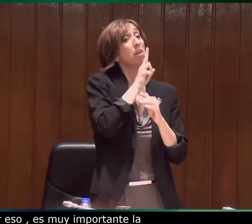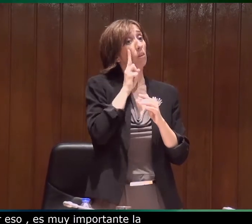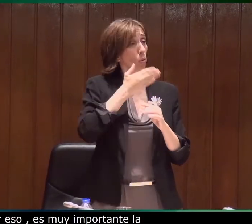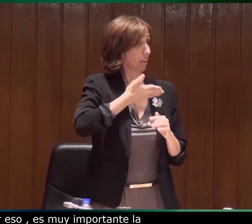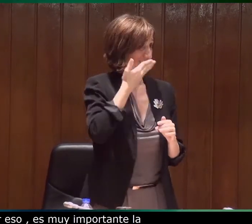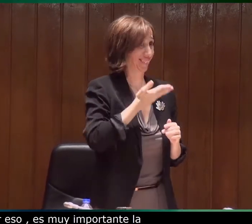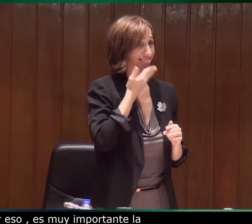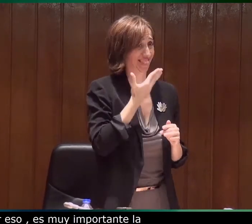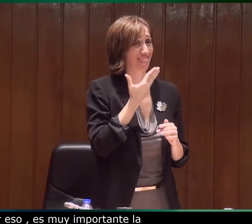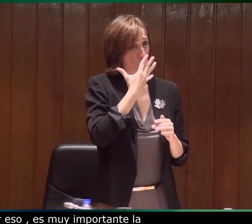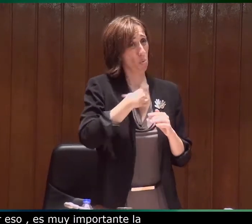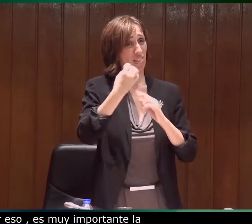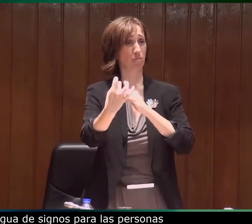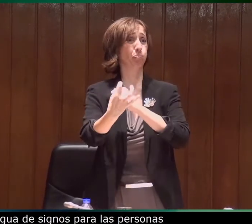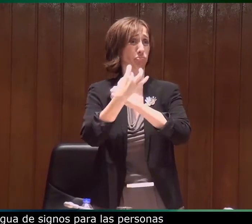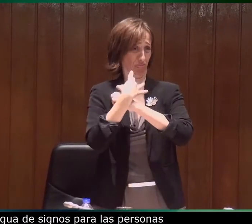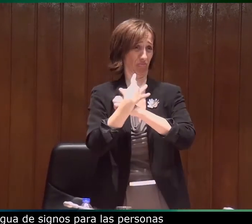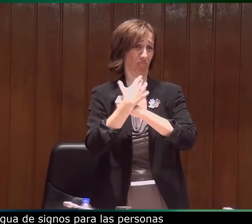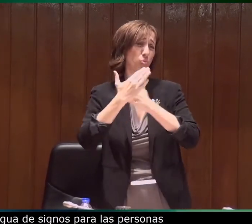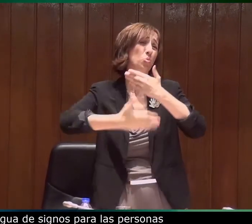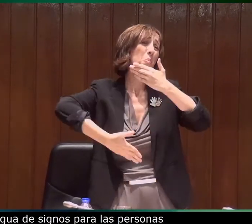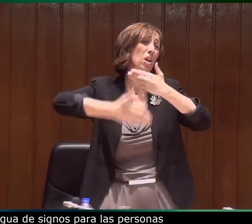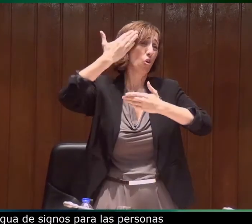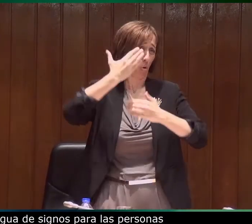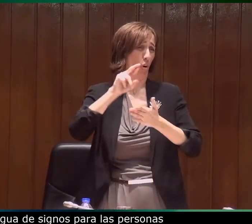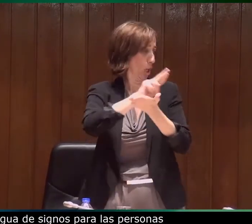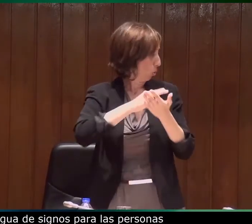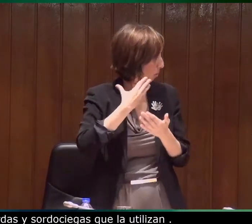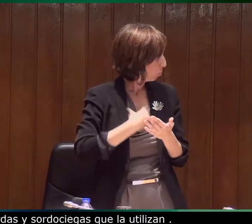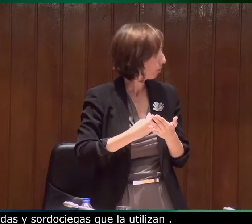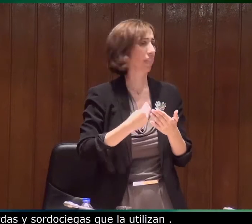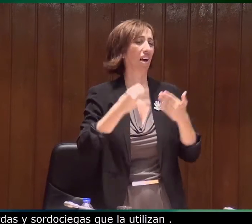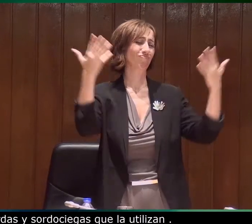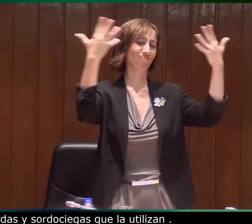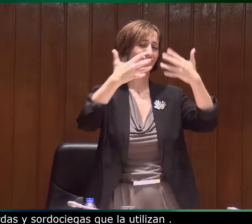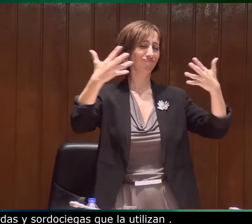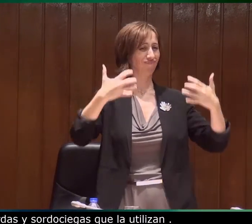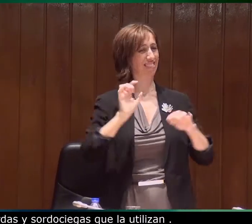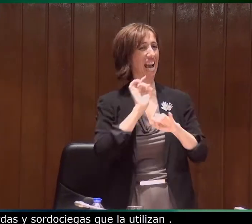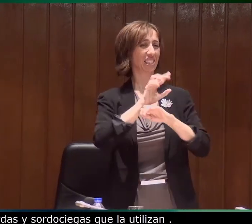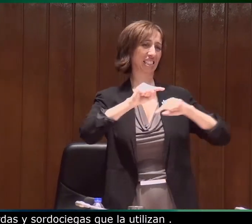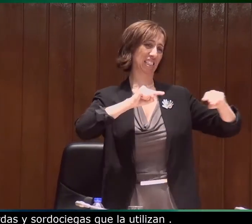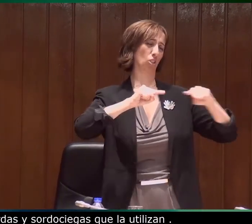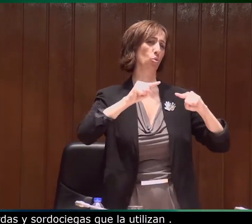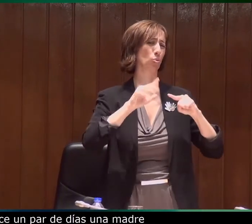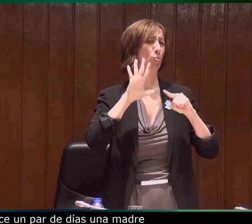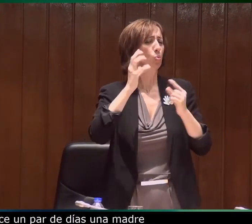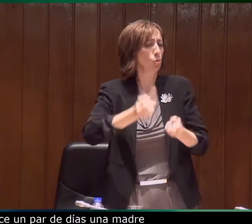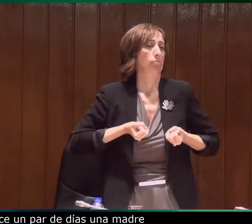un par de días una madre oyente de murcia Nos mandó un escrito al periódico de la región de murcia una carta al